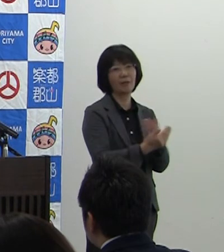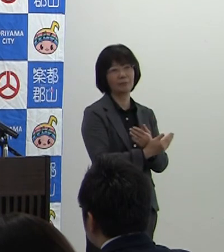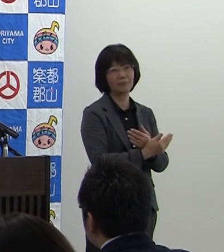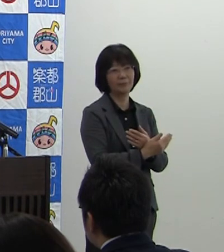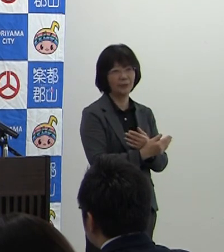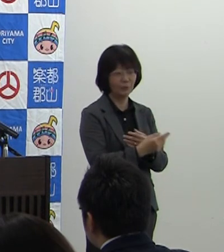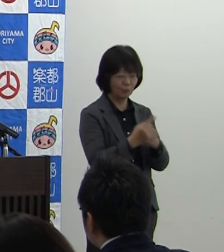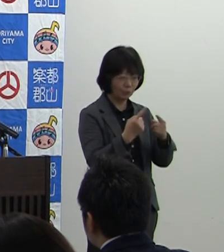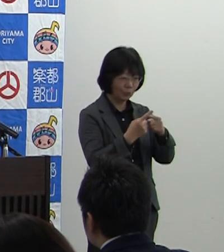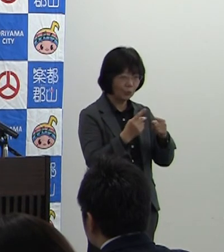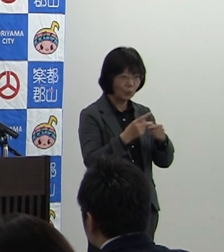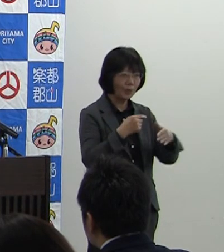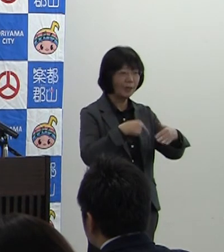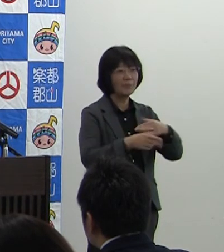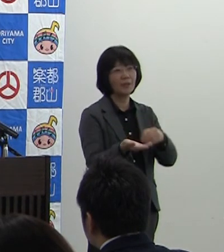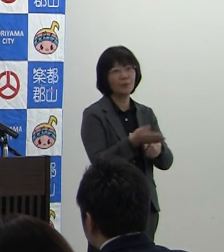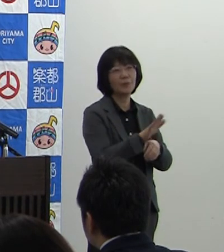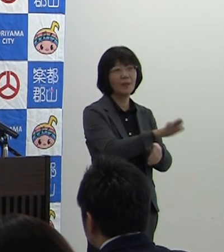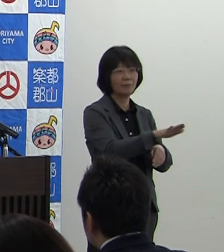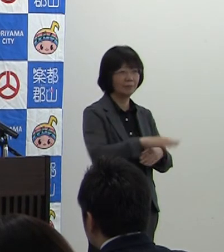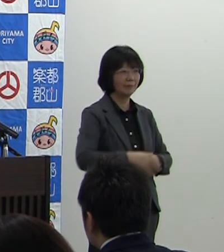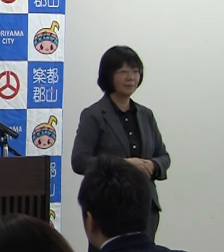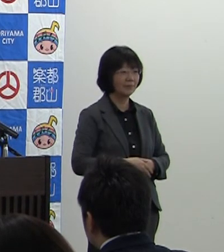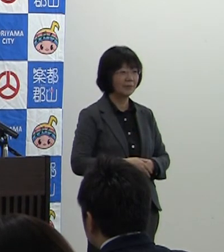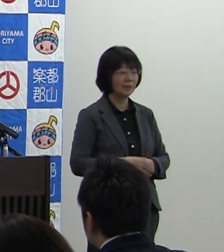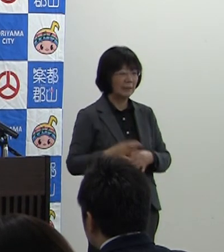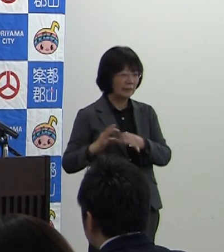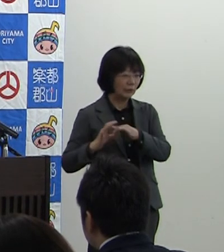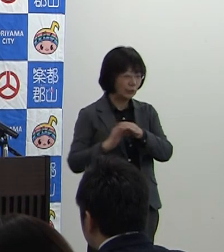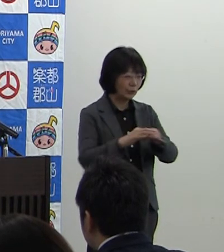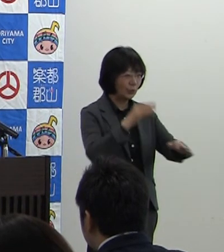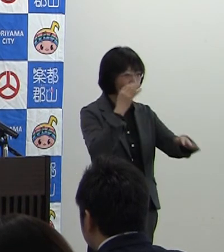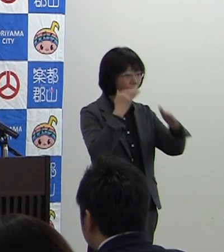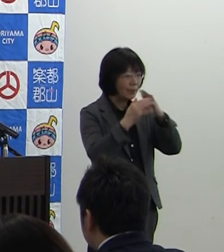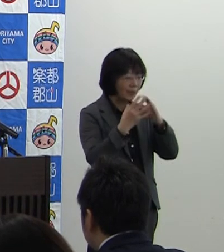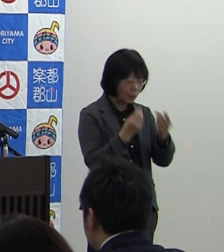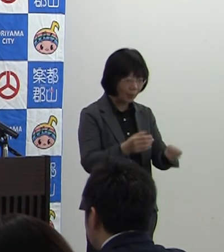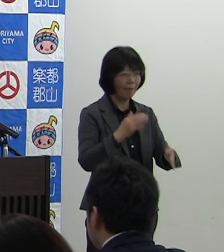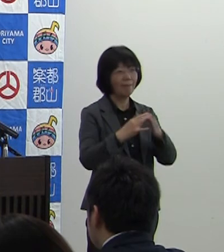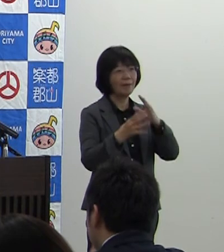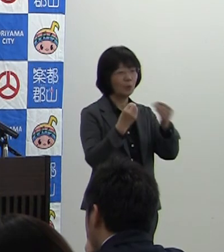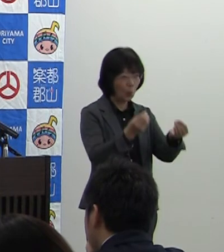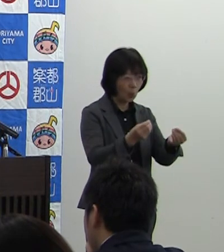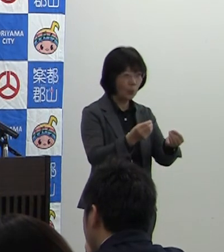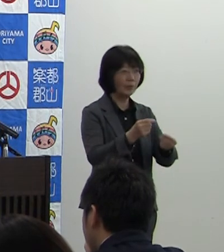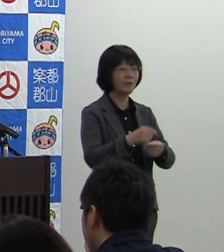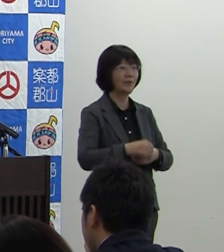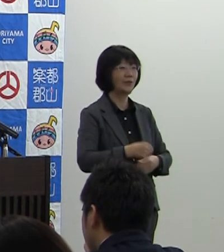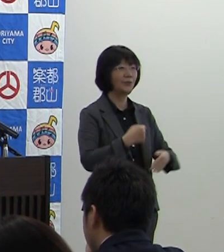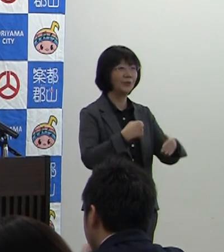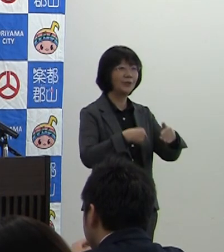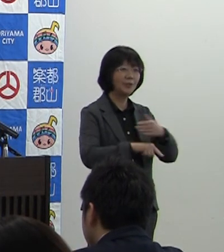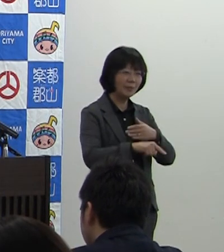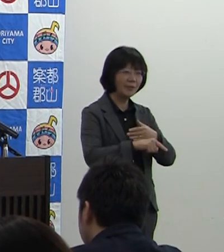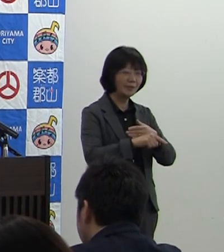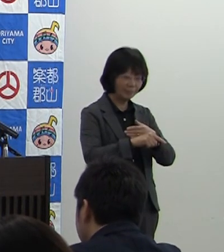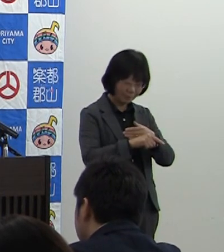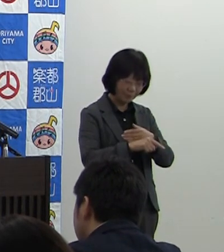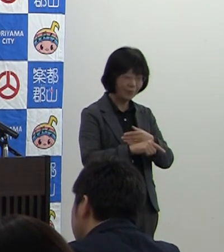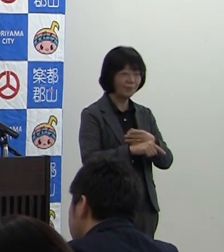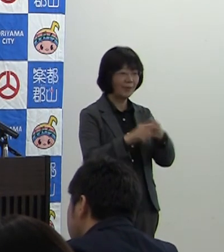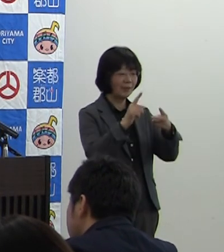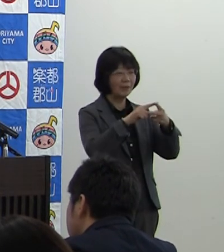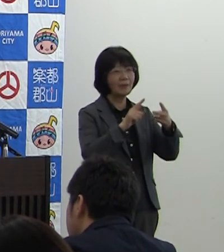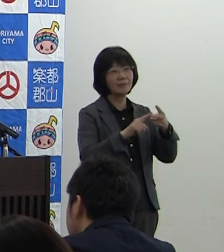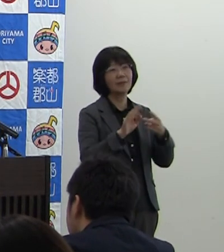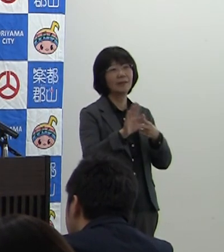もういつまでも戦後戦後と言ってらんないよというふうに取った2 2つの意味が込められたようでございますが、一